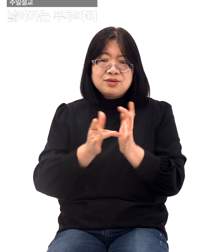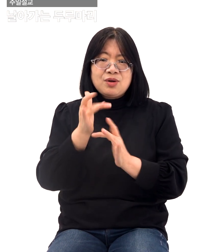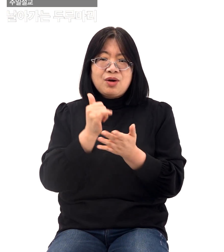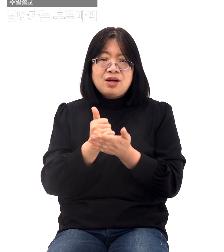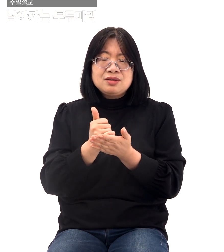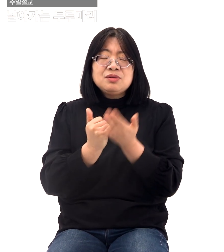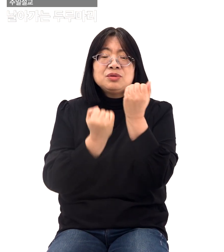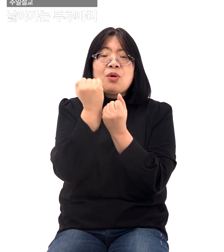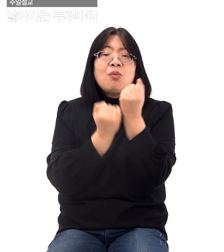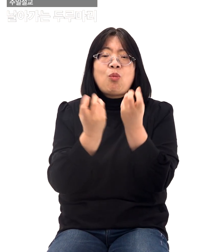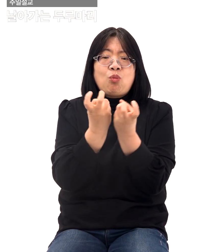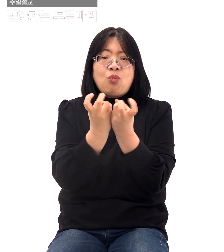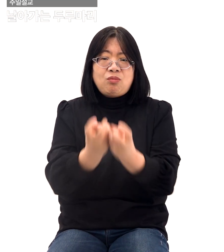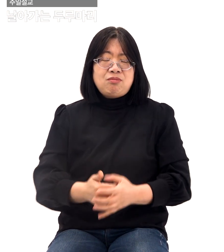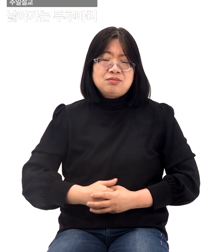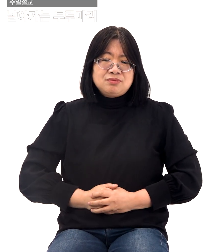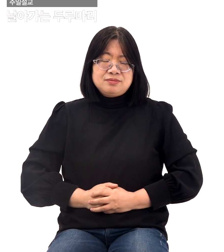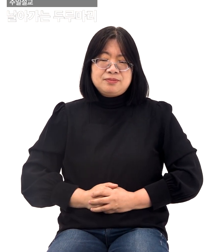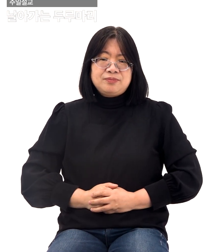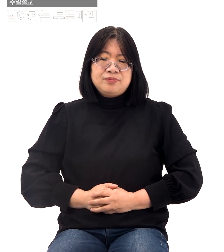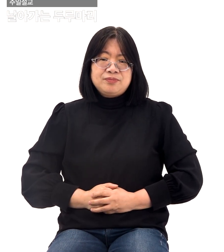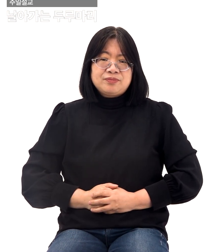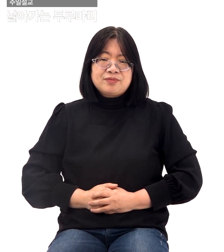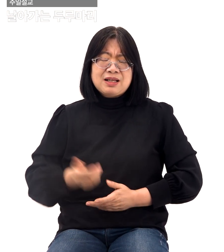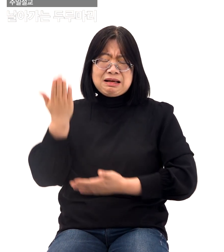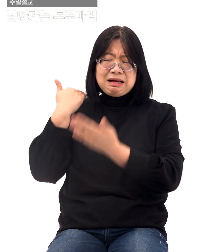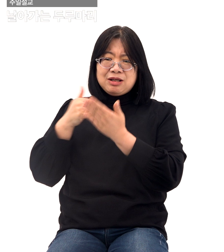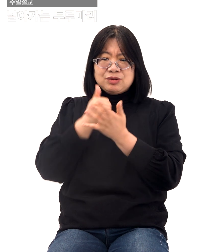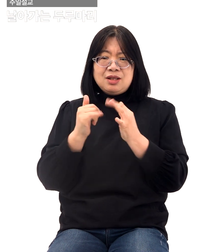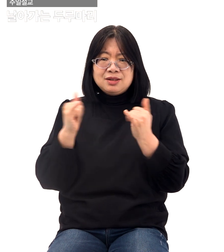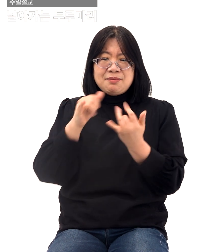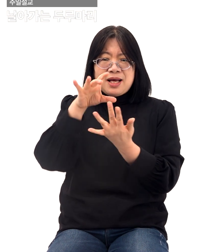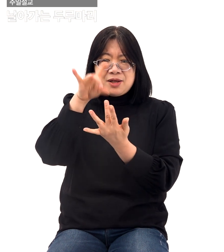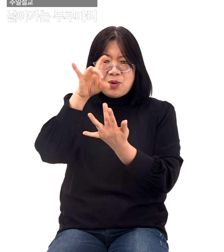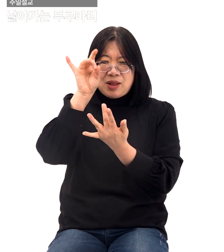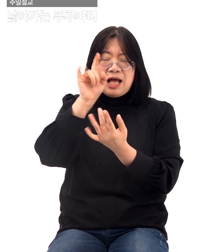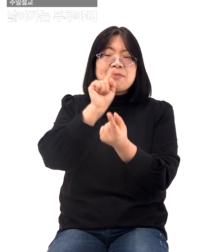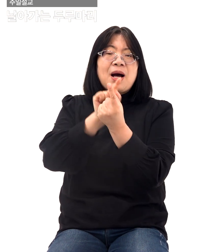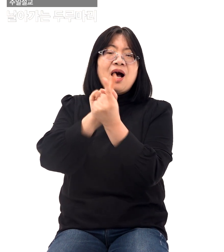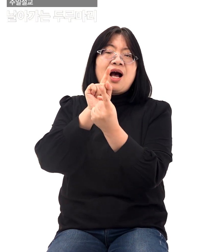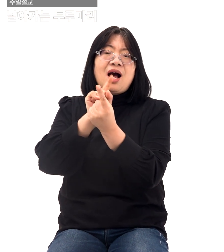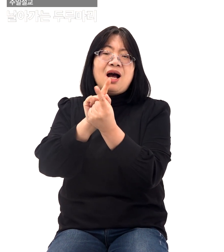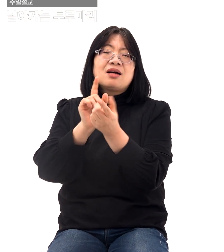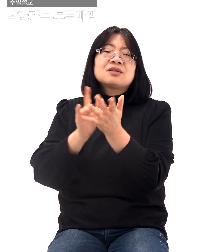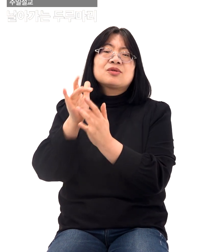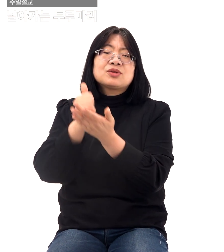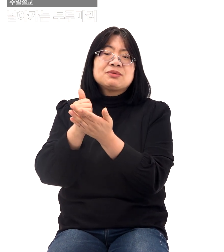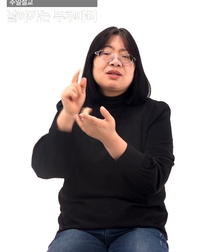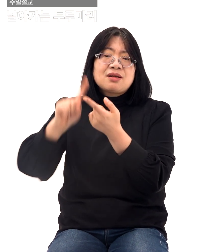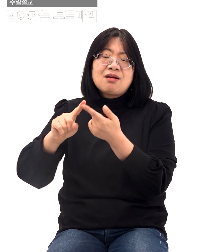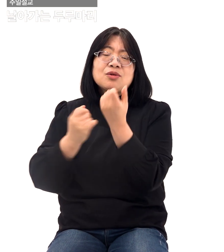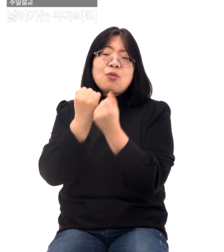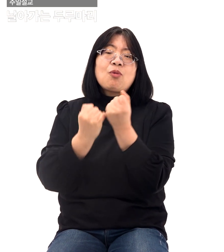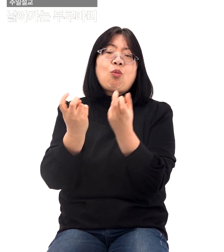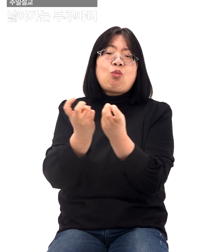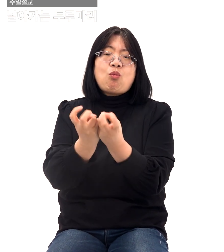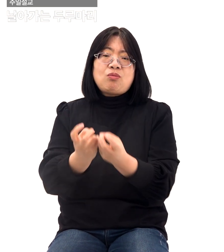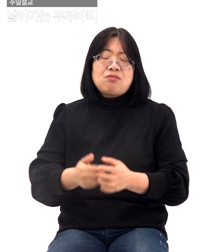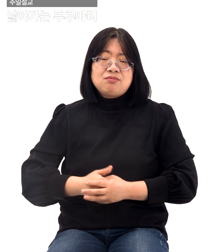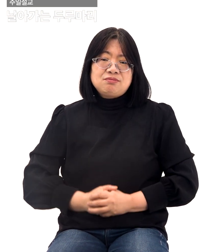어떻게 설명할 거예요? 그 당시 죄인들만 골라서 다녔는데 어떻게 설명할 거예요?